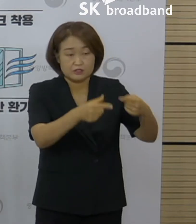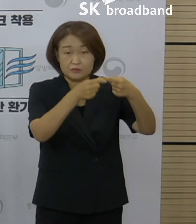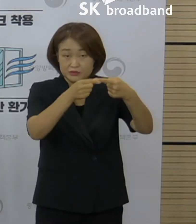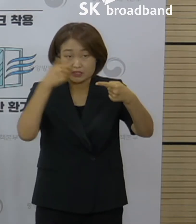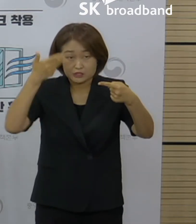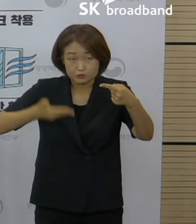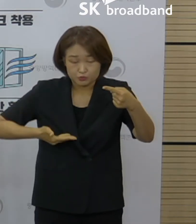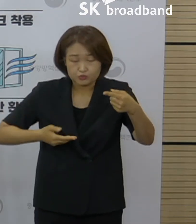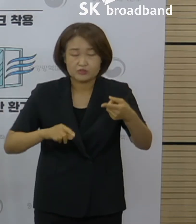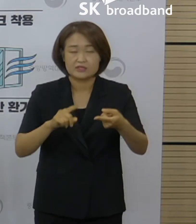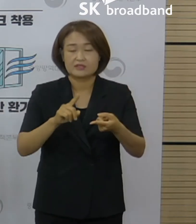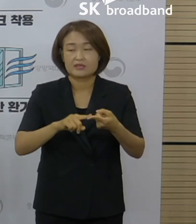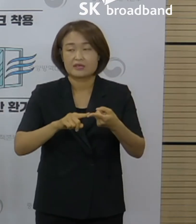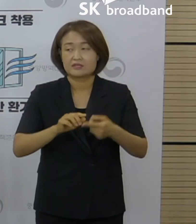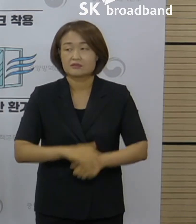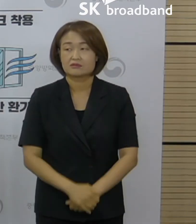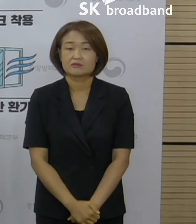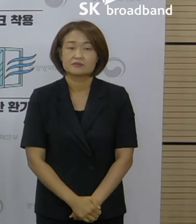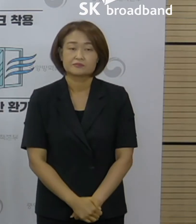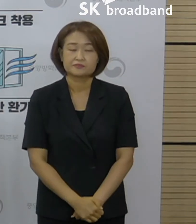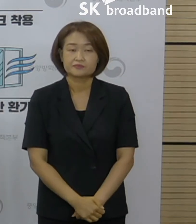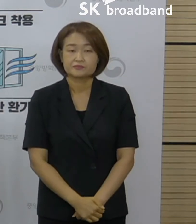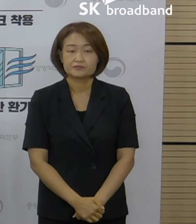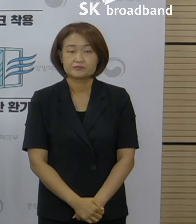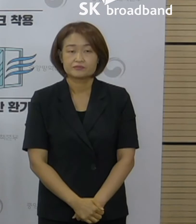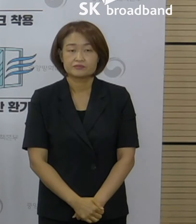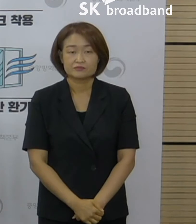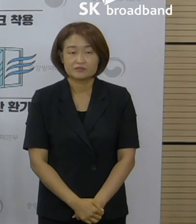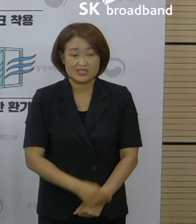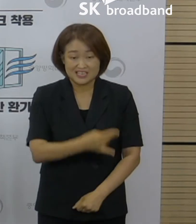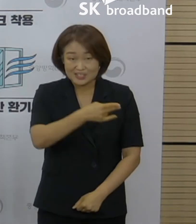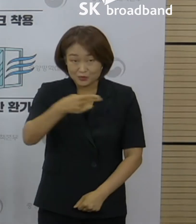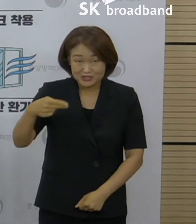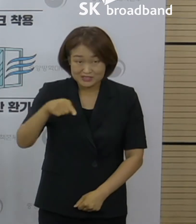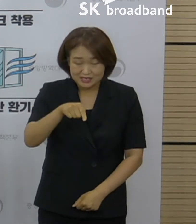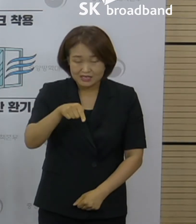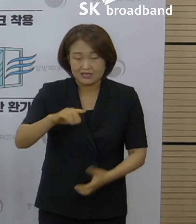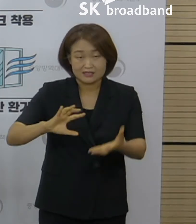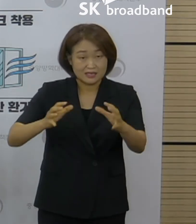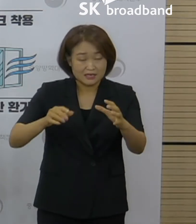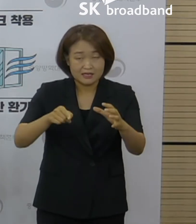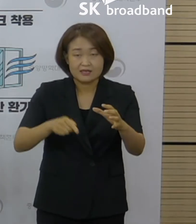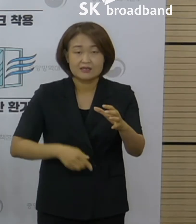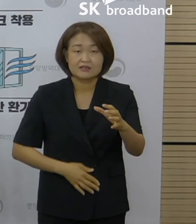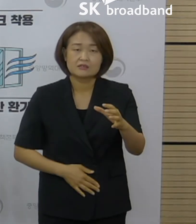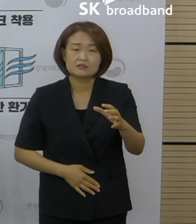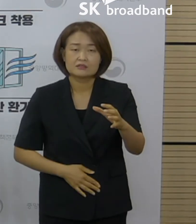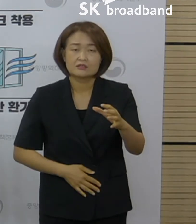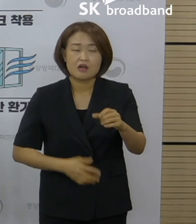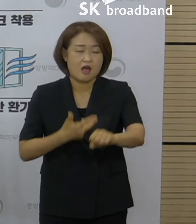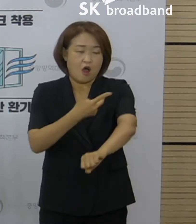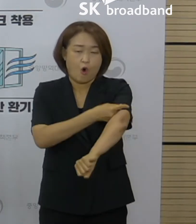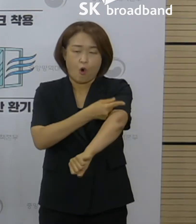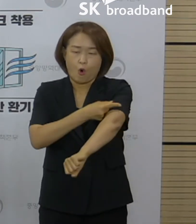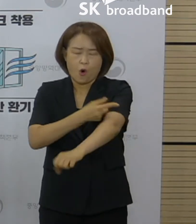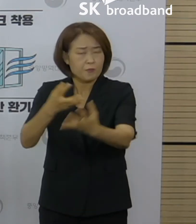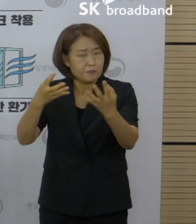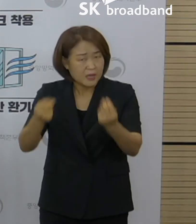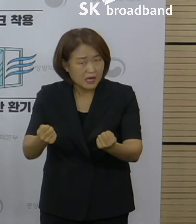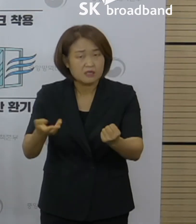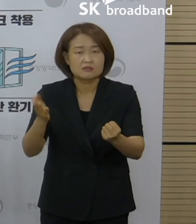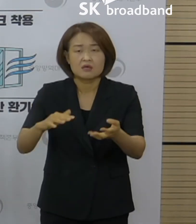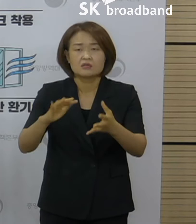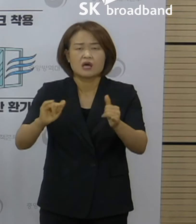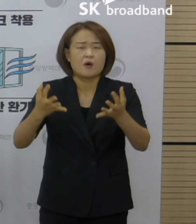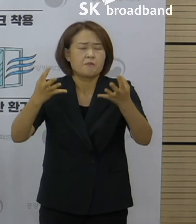질문하신 부분 관련해서는 일단 그 인도네시아 자체가 비록 예방접종 규모는 크지만 워낙 인구가